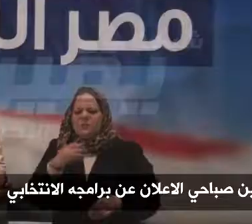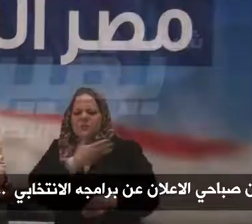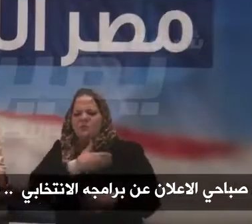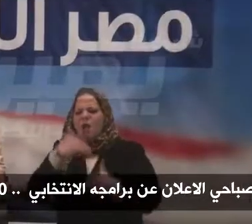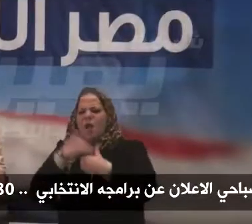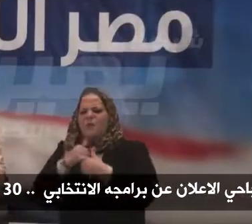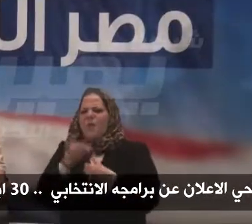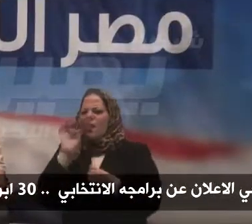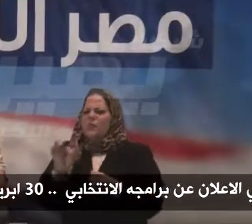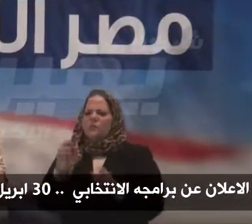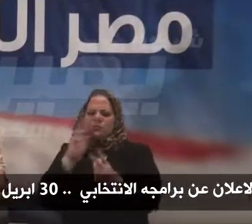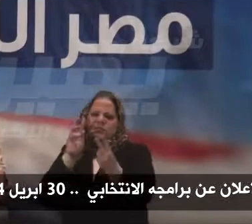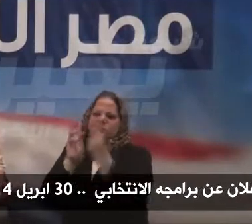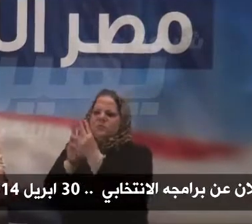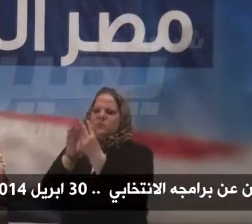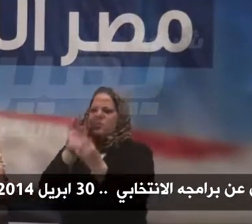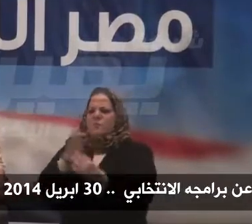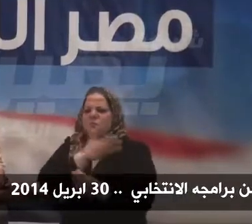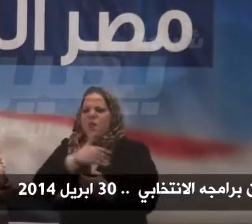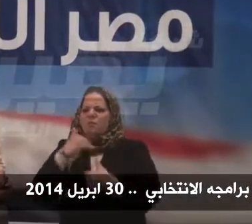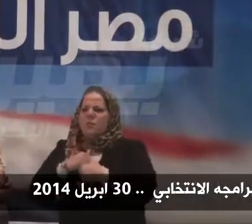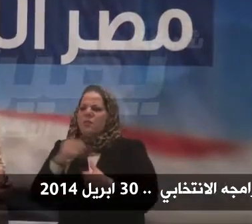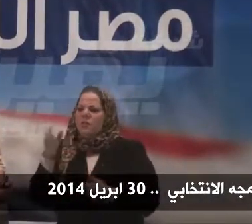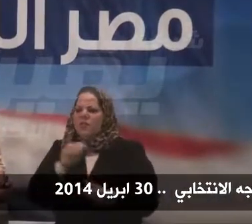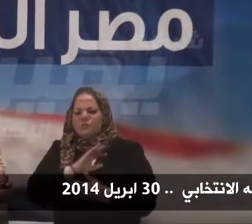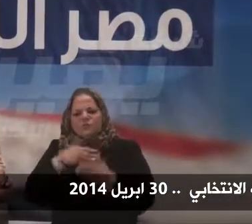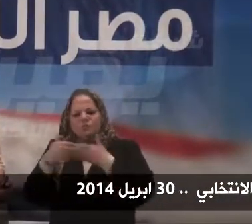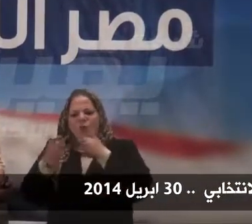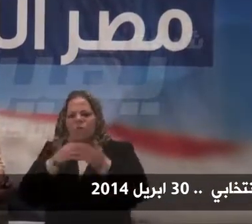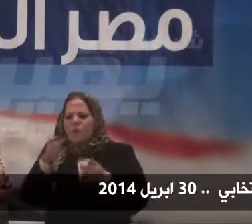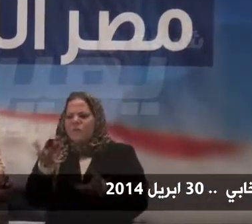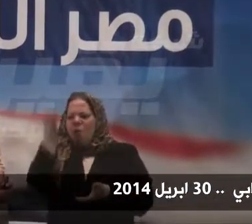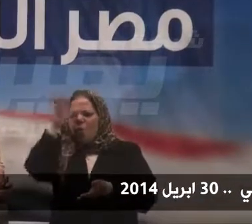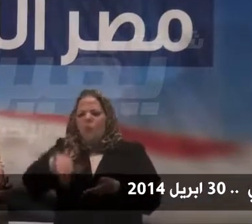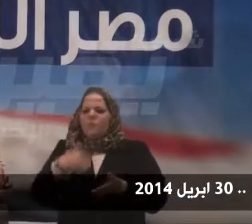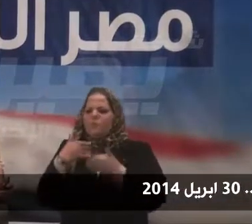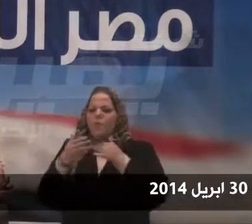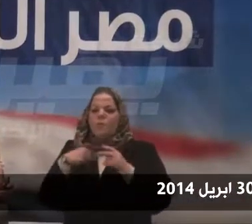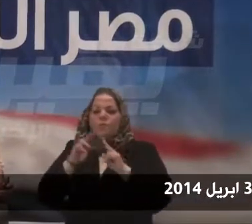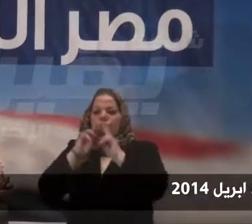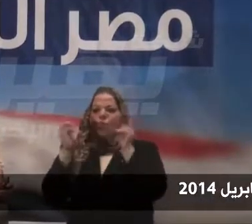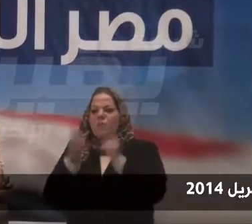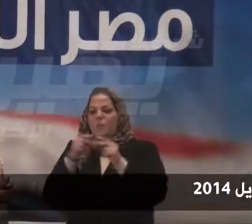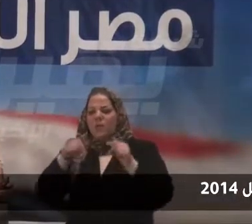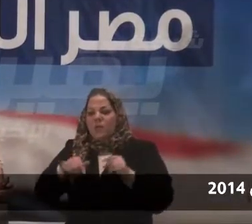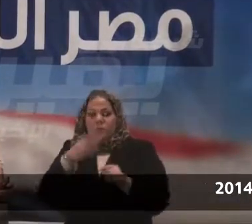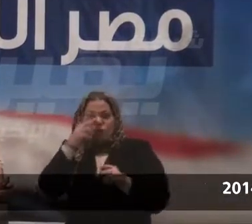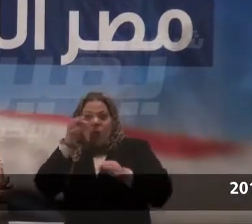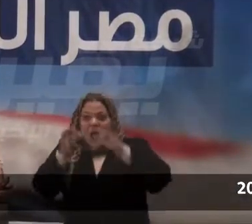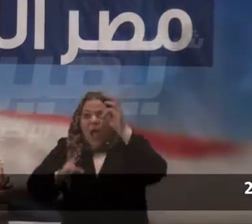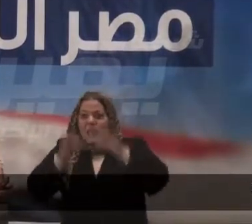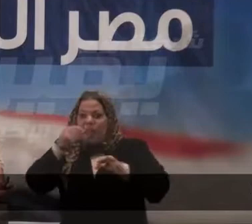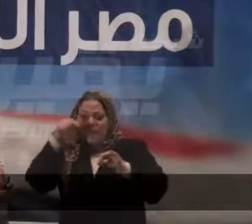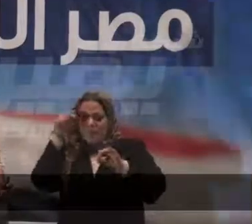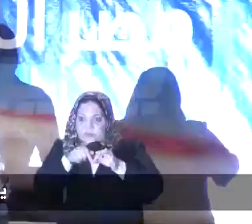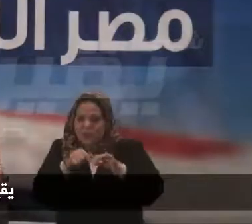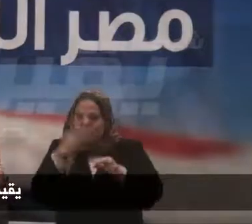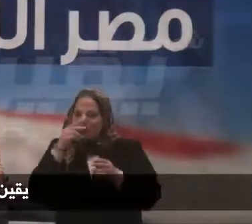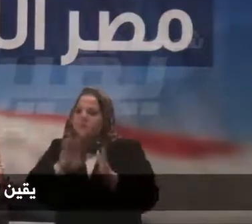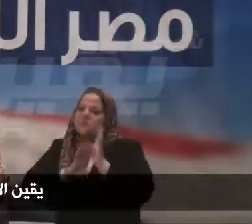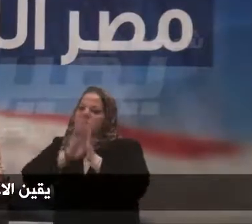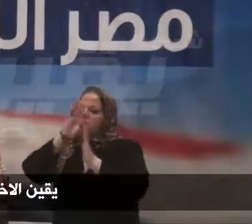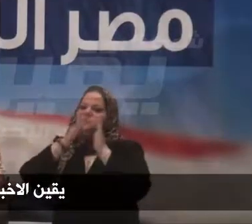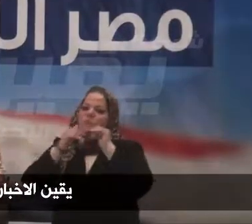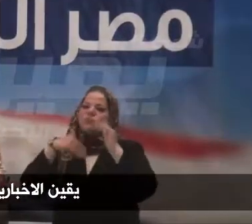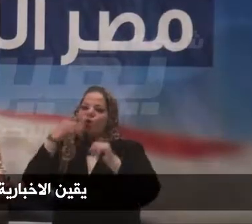لابد وان يعاقب. عندما يعاقب القتله في هذا المجتمع سنصل الى العداله. عندما